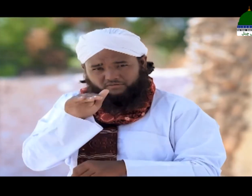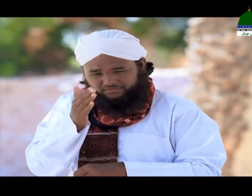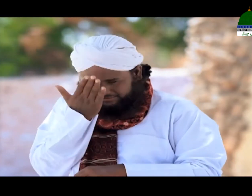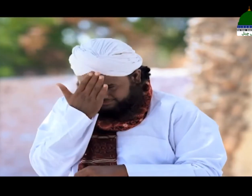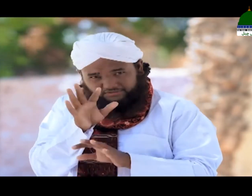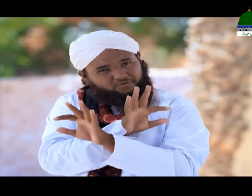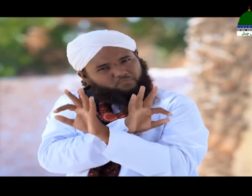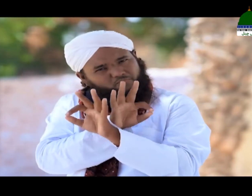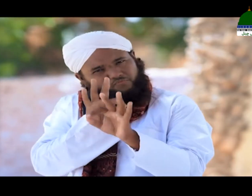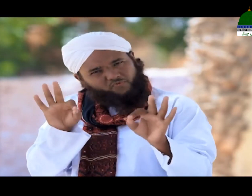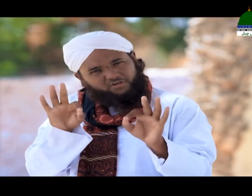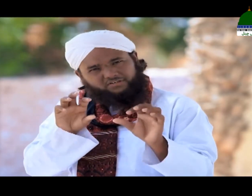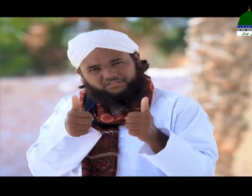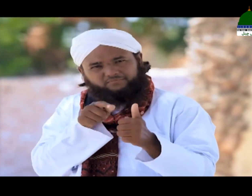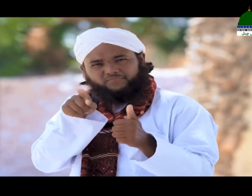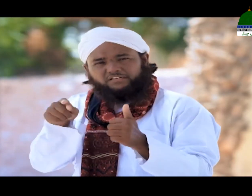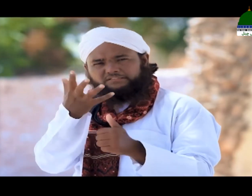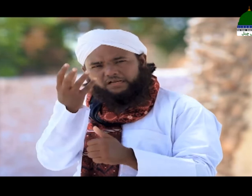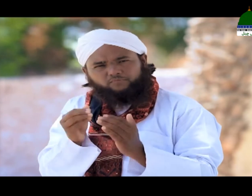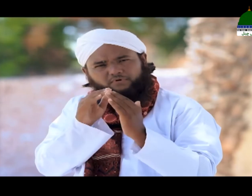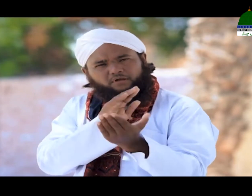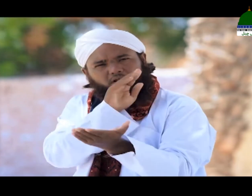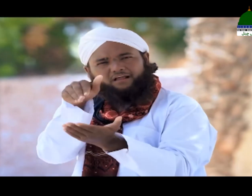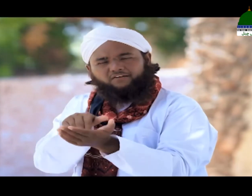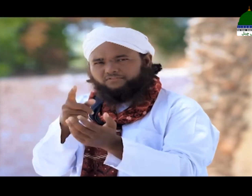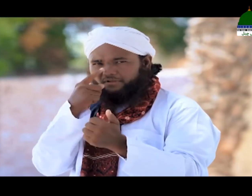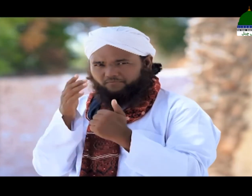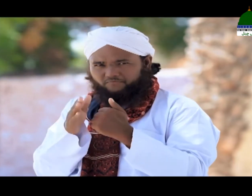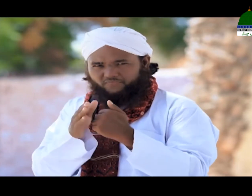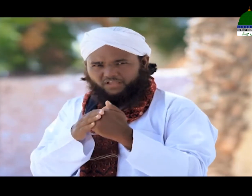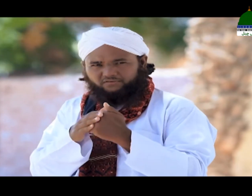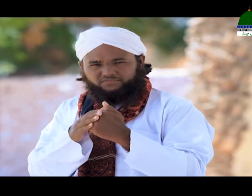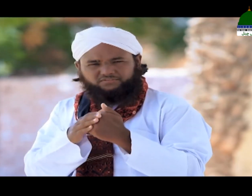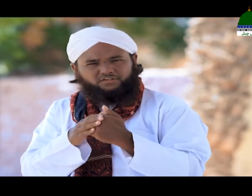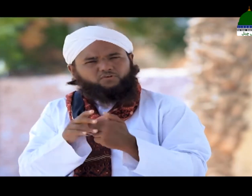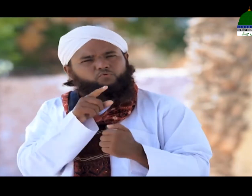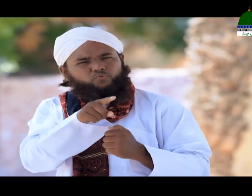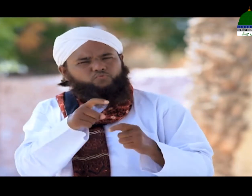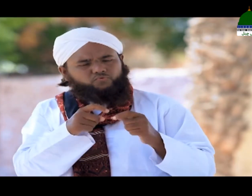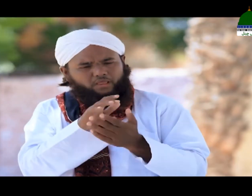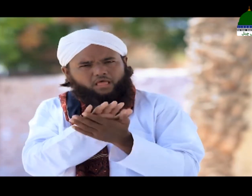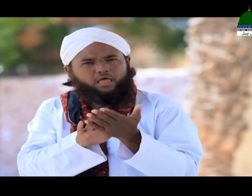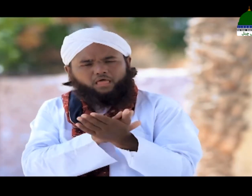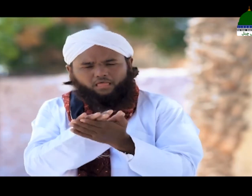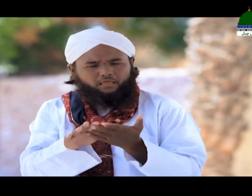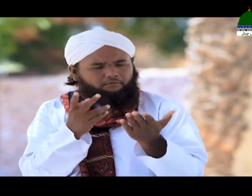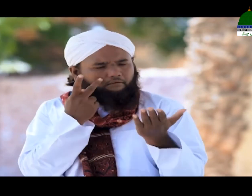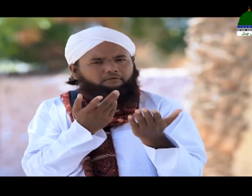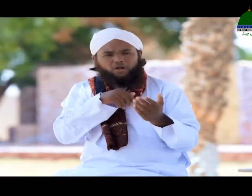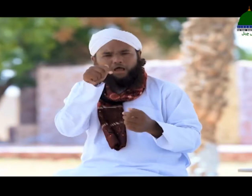رکوع و سجود میں گزر گیا۔ شام کو جب وہ گھر پہنچا اور اس کی زوجہ نے اسے خالی ہاتھ دیکھا تو کہنے لگی،